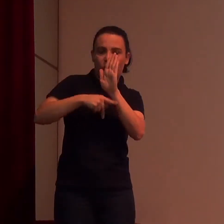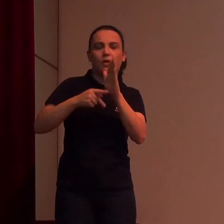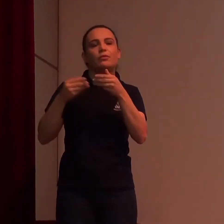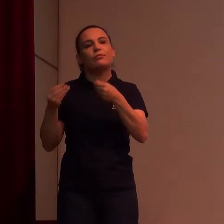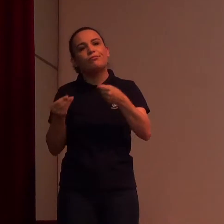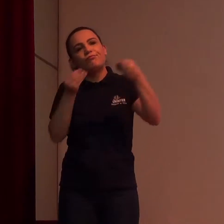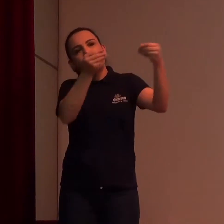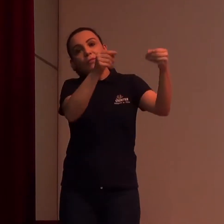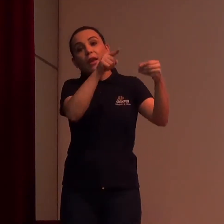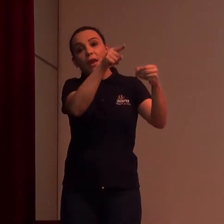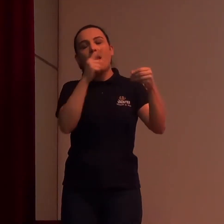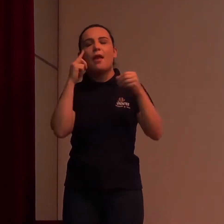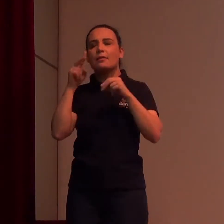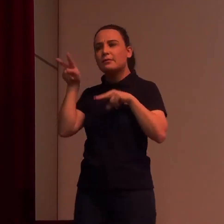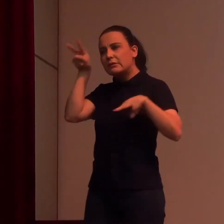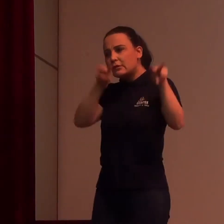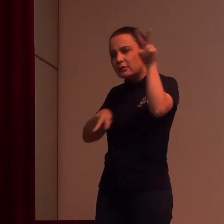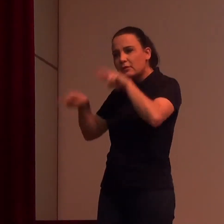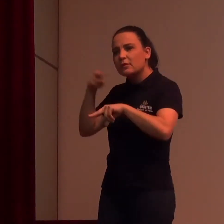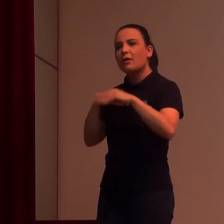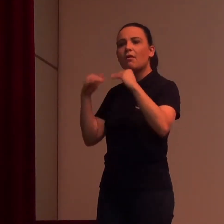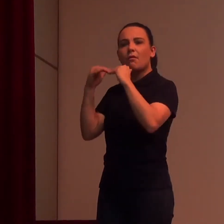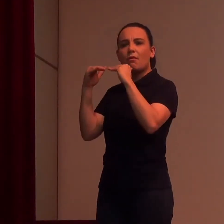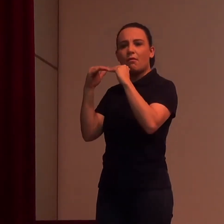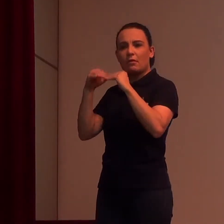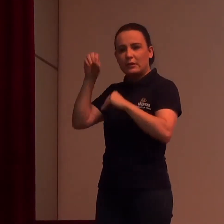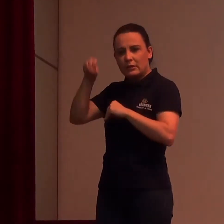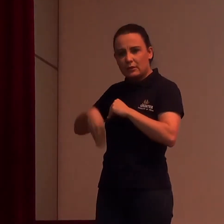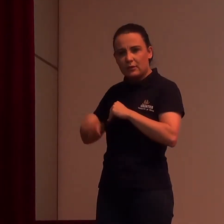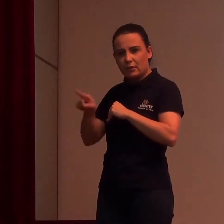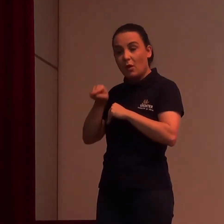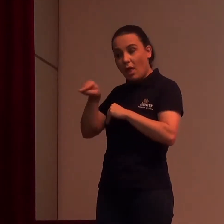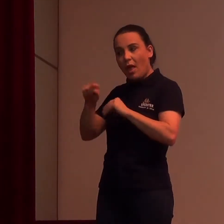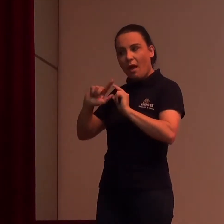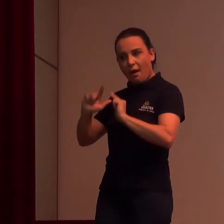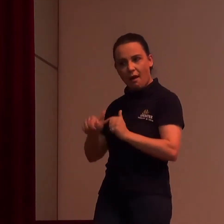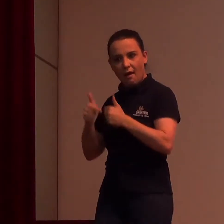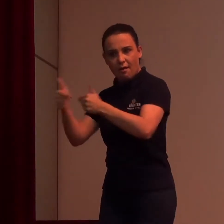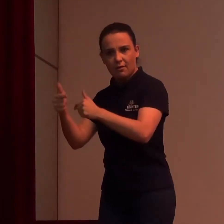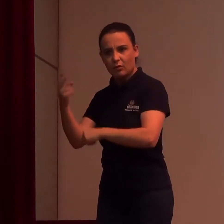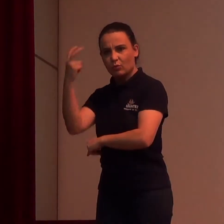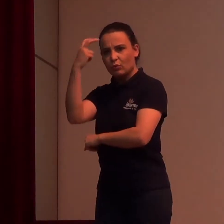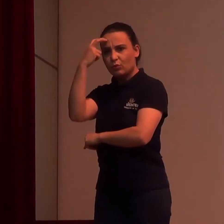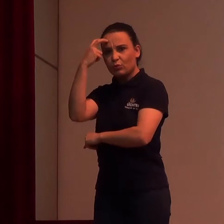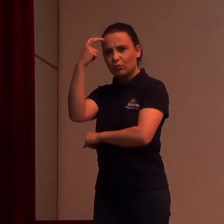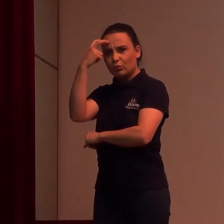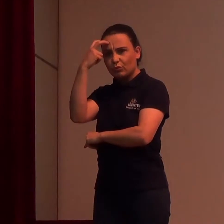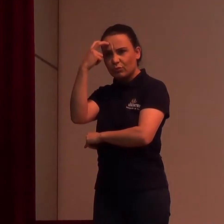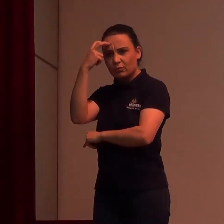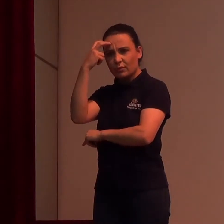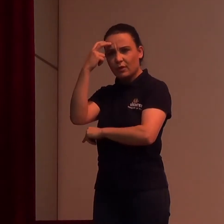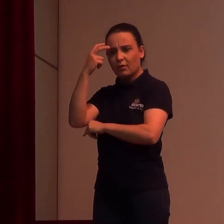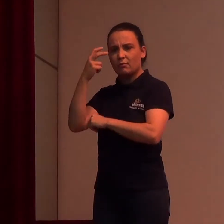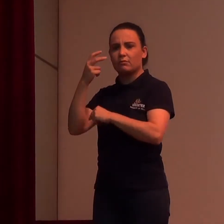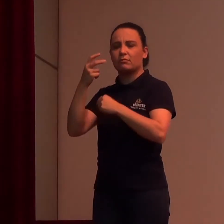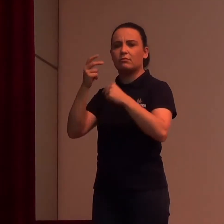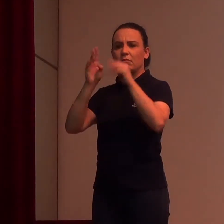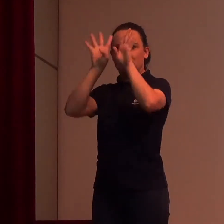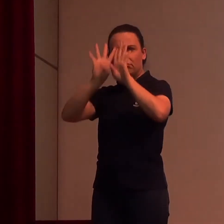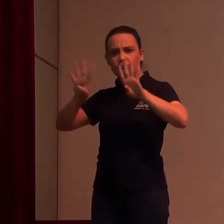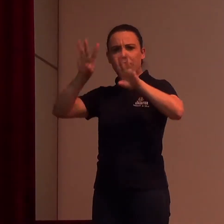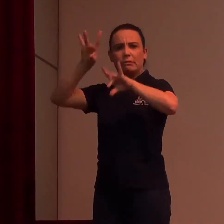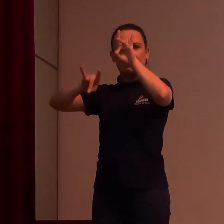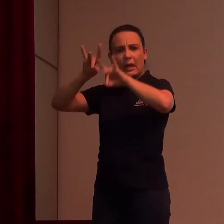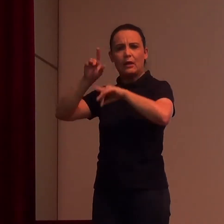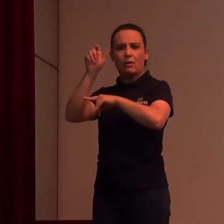se está de acordo, é uma ação de cultura? Se for uma ação de cultura, ele dá essa certificação para